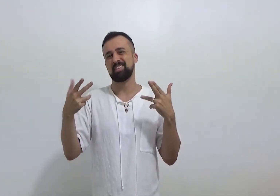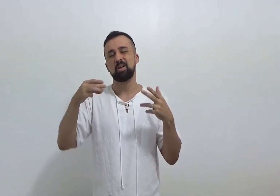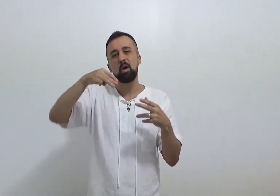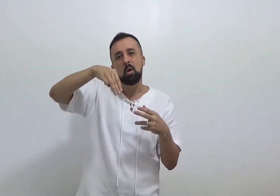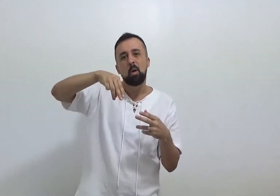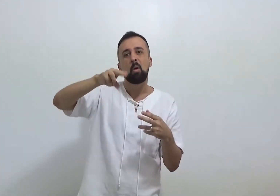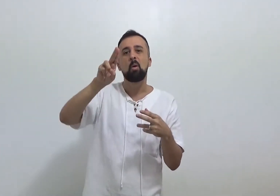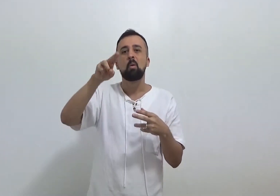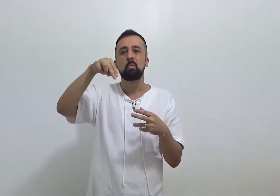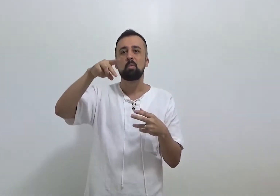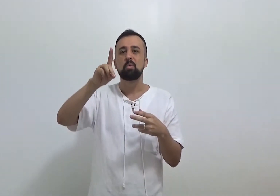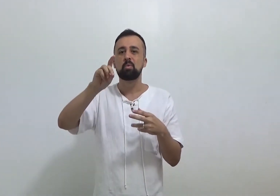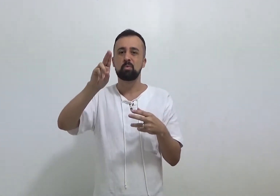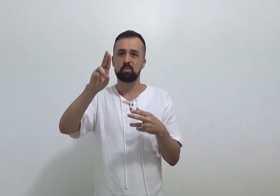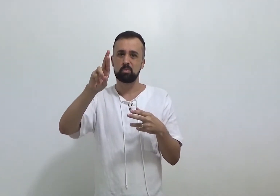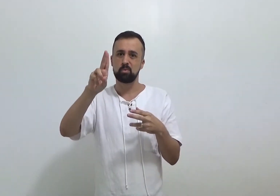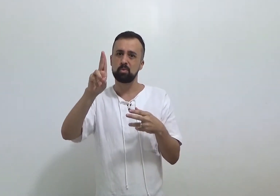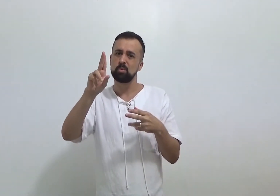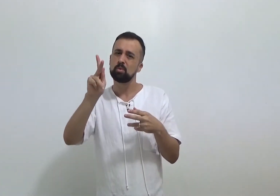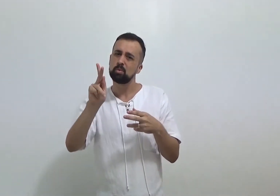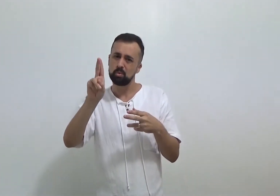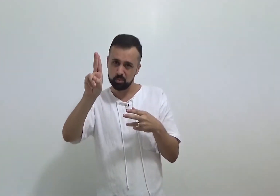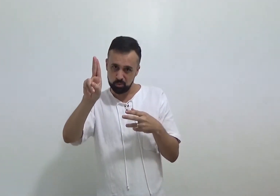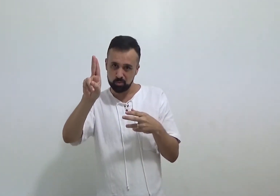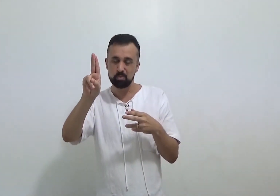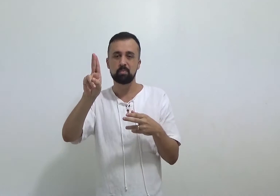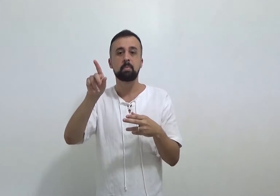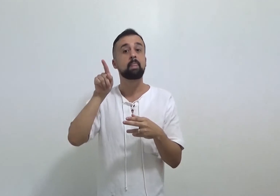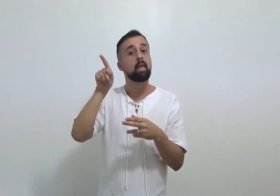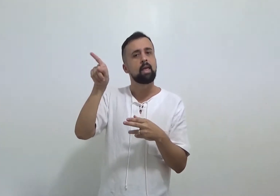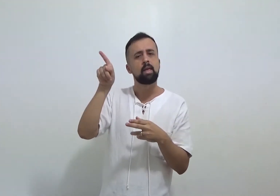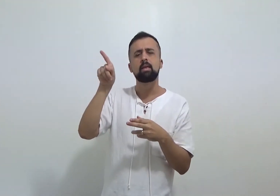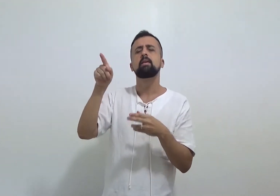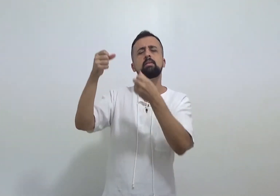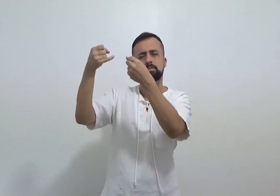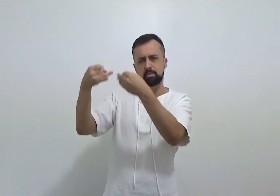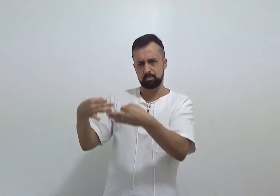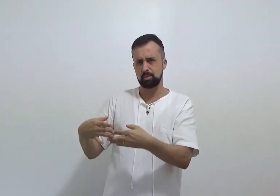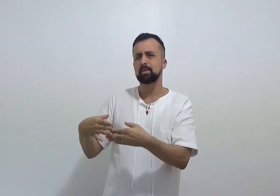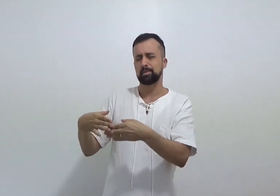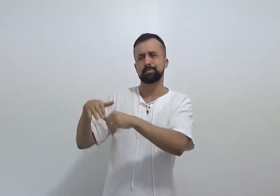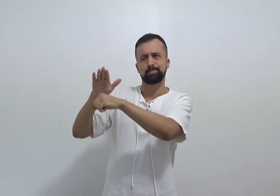pertencente à etnia indígena Munduruku, vai explicar para vocês.